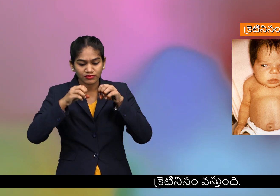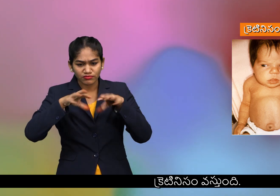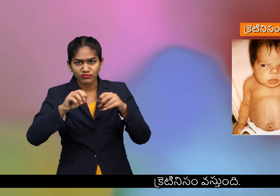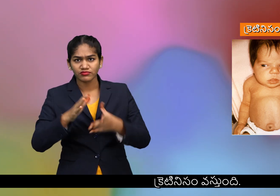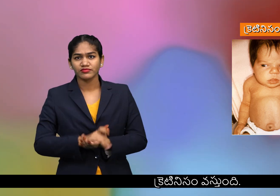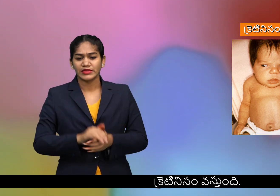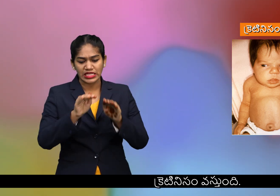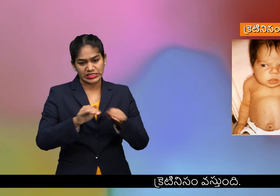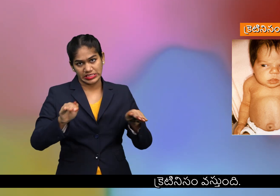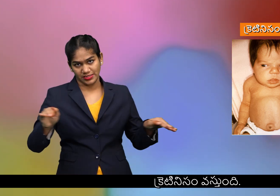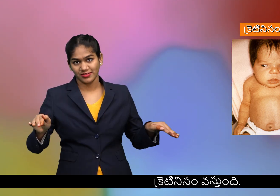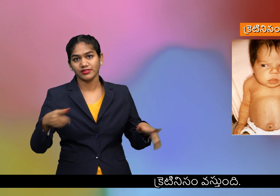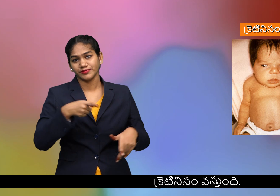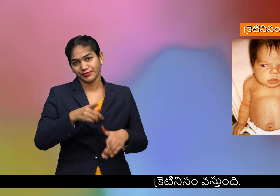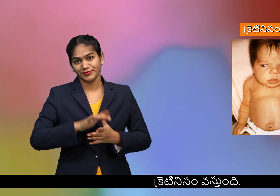క్రెటినిజం వస్తుంది.